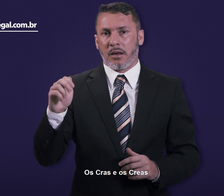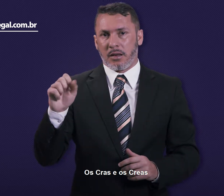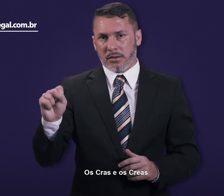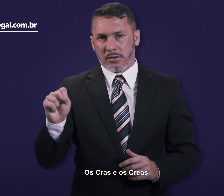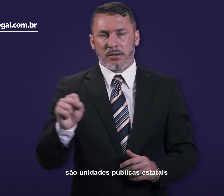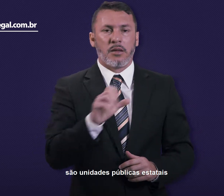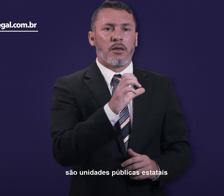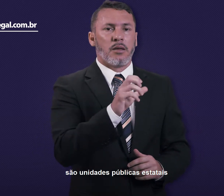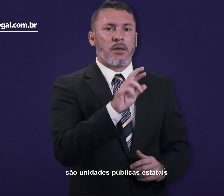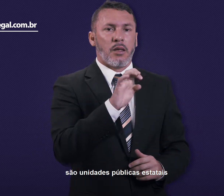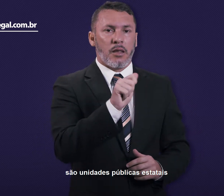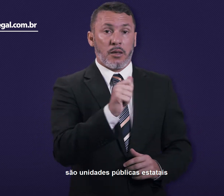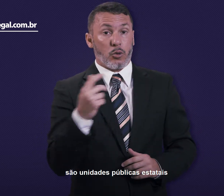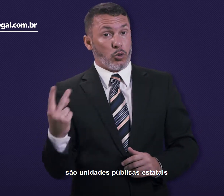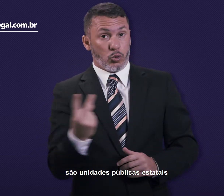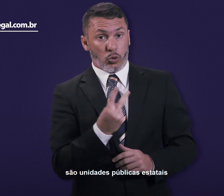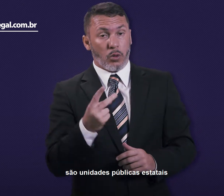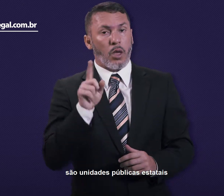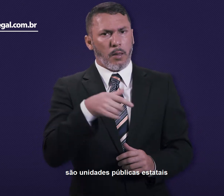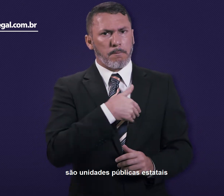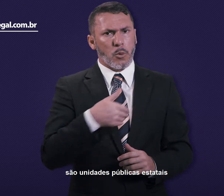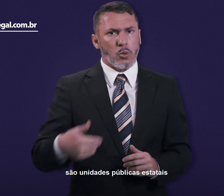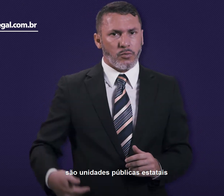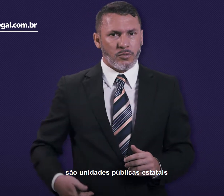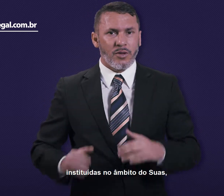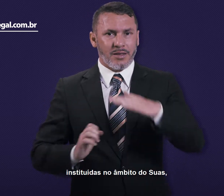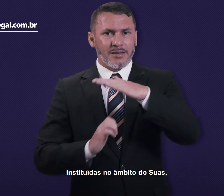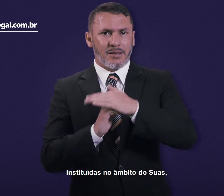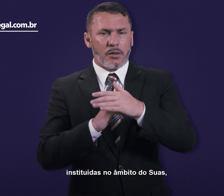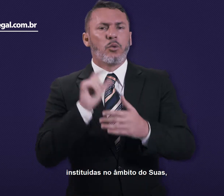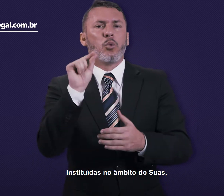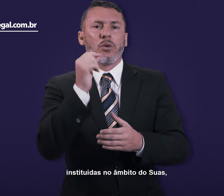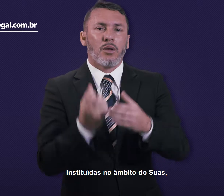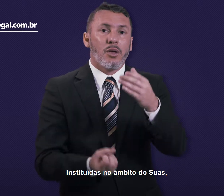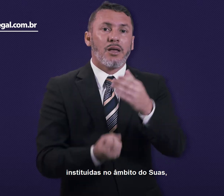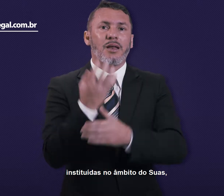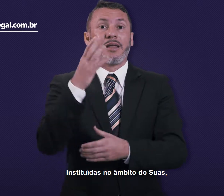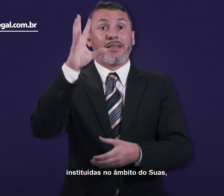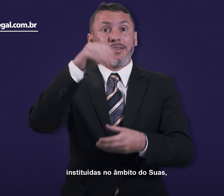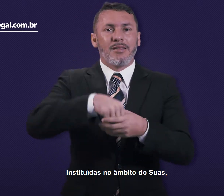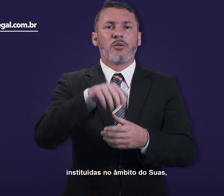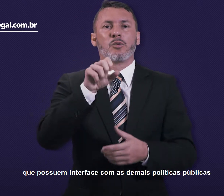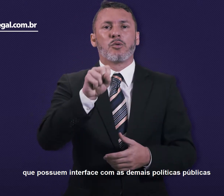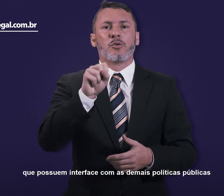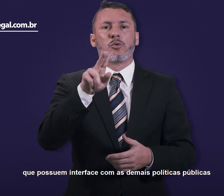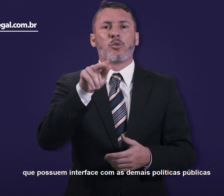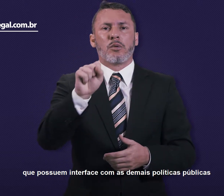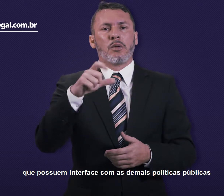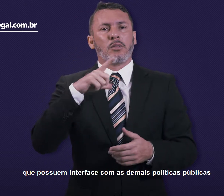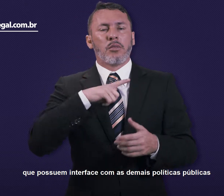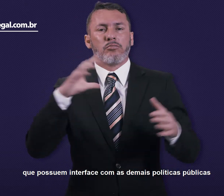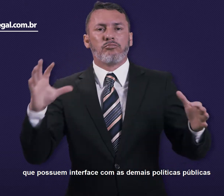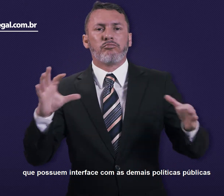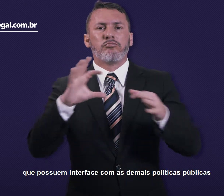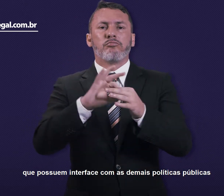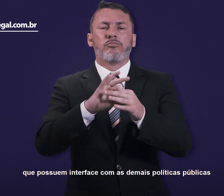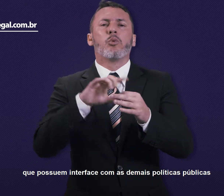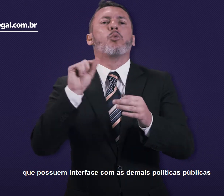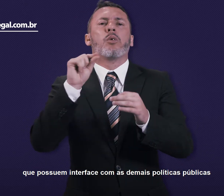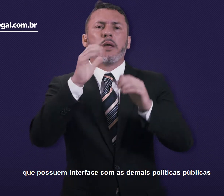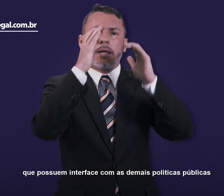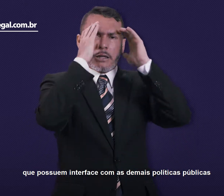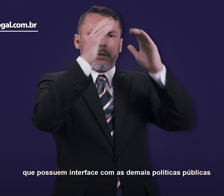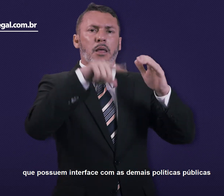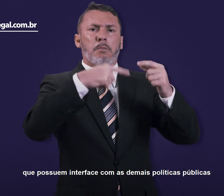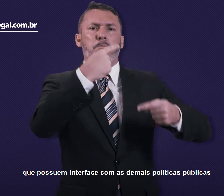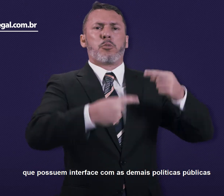e os CREAS são unidades públicas estatais instituídas no âmbito do SUAS, que possuem interface com as